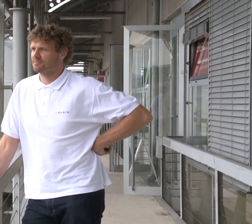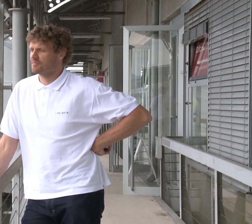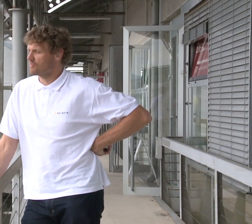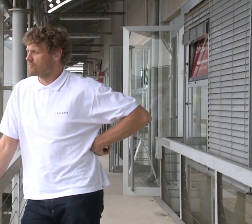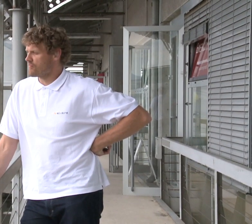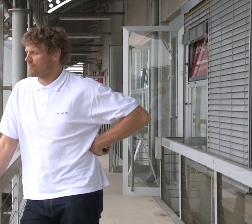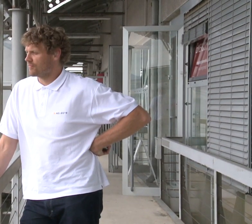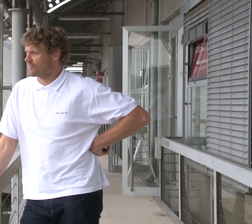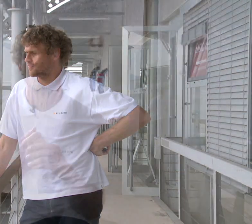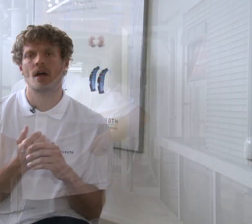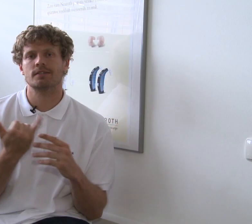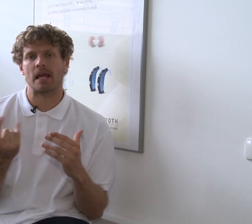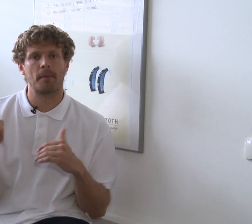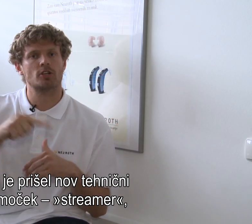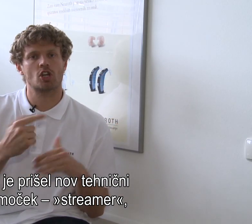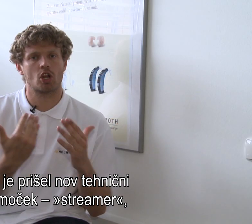Živam.